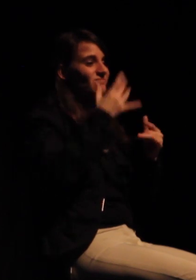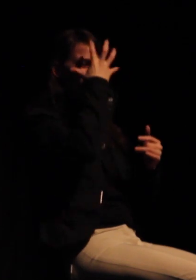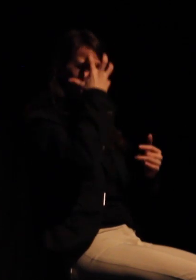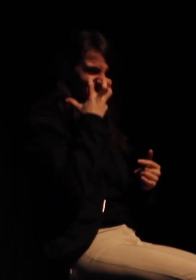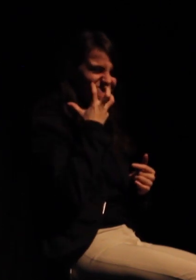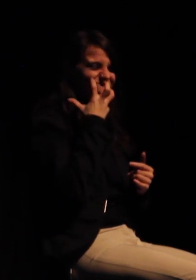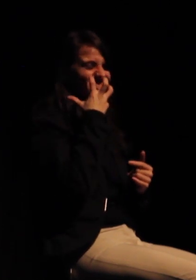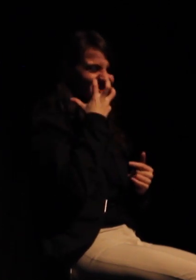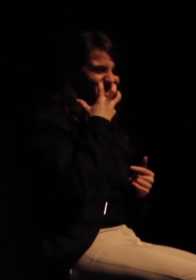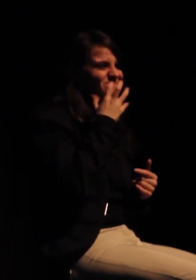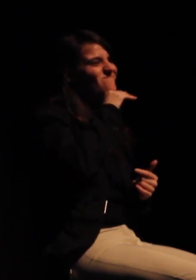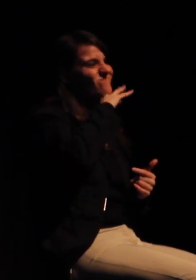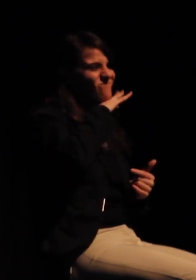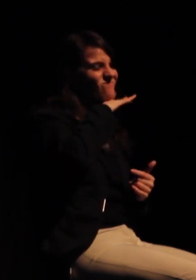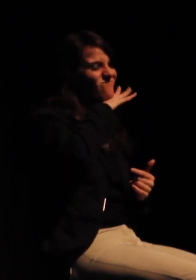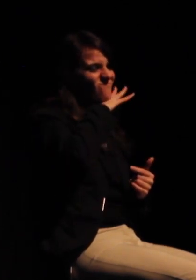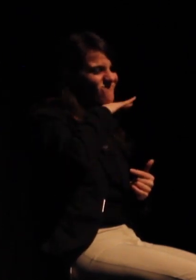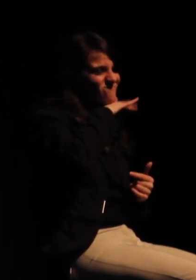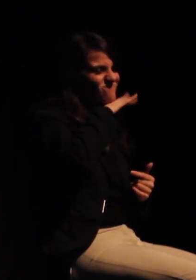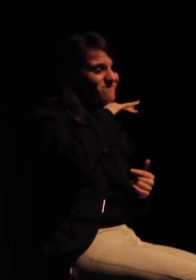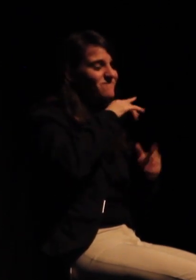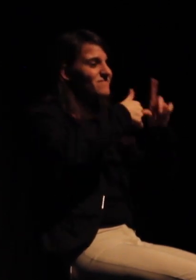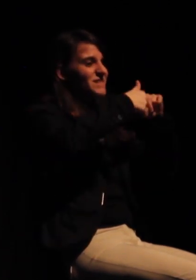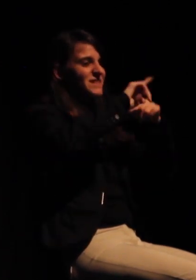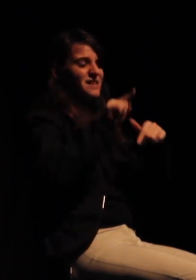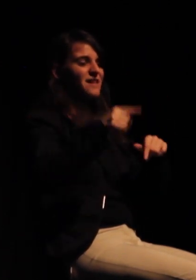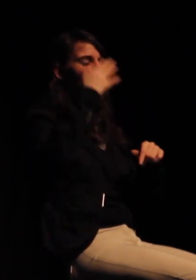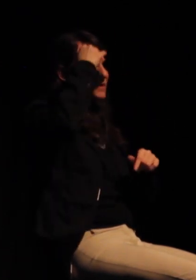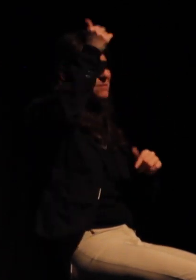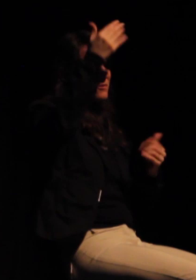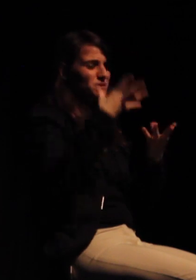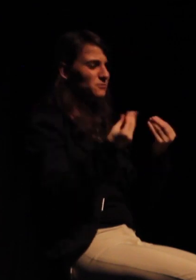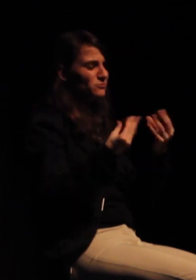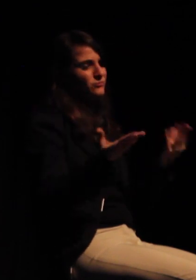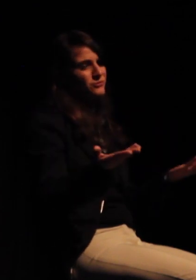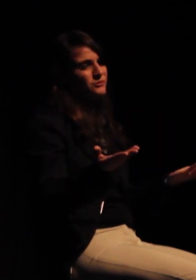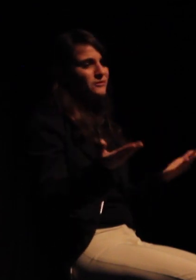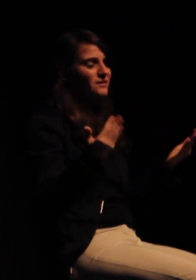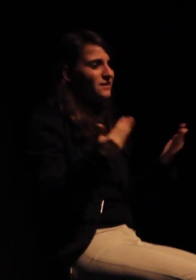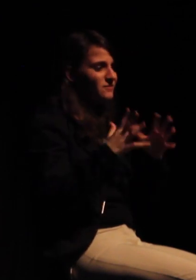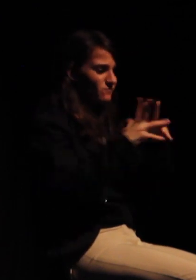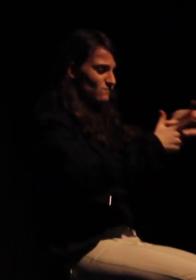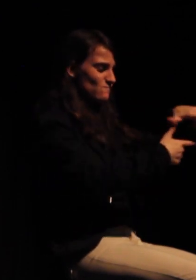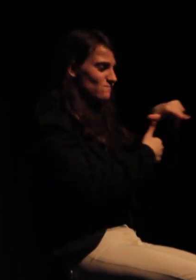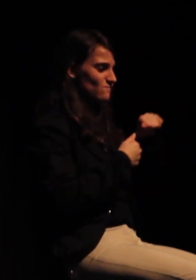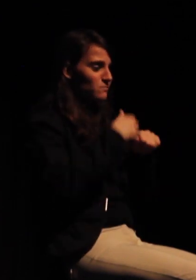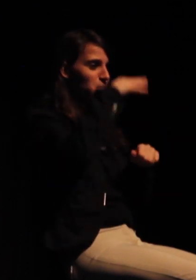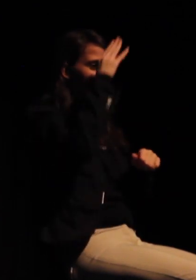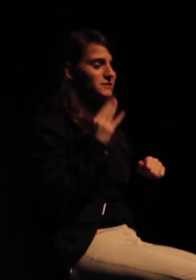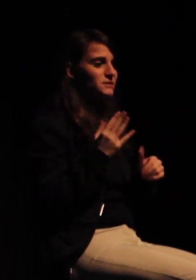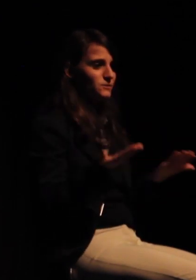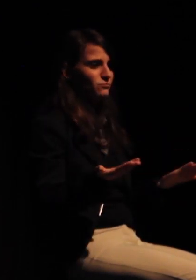séria e muito ruim. A maior estrela, a maior atriz, dessa terra brasileira.